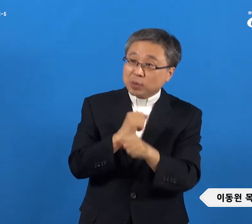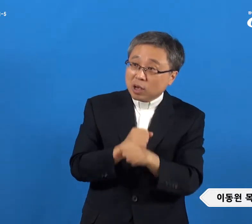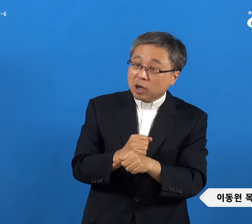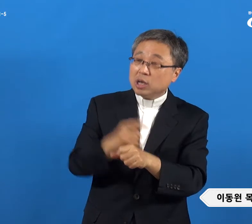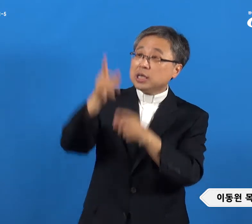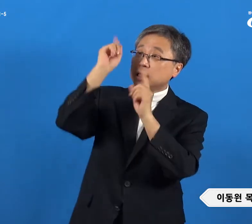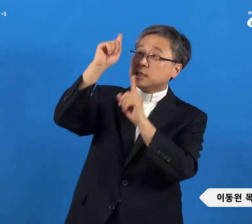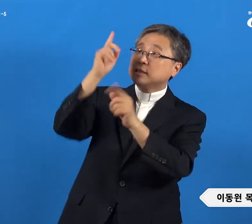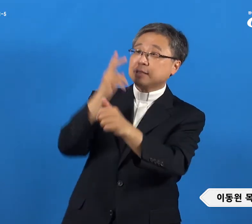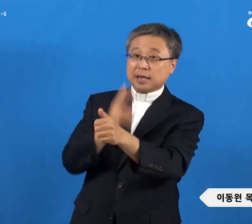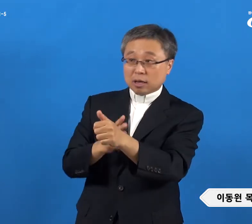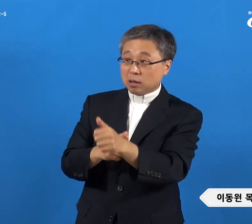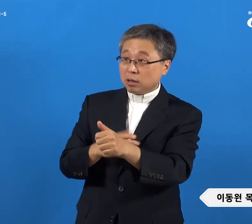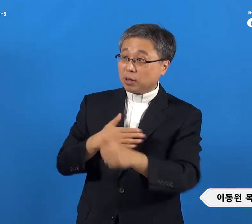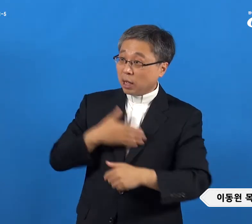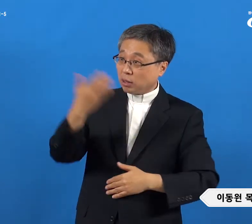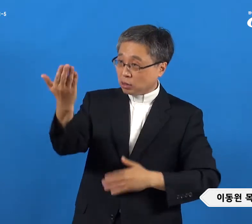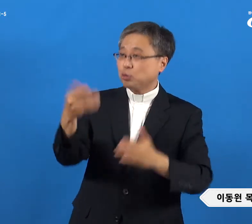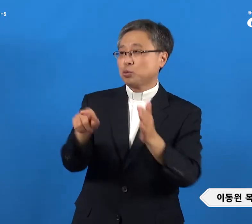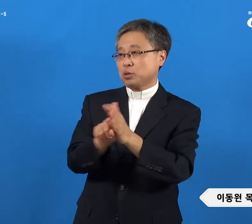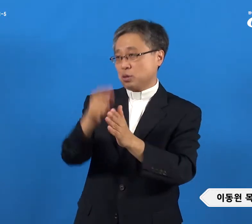리, 내가 당신을 위해서 기도했어요.